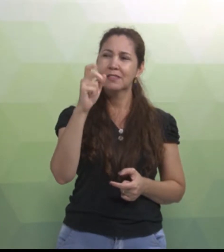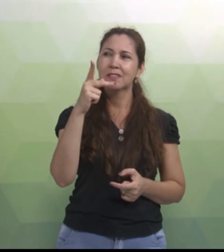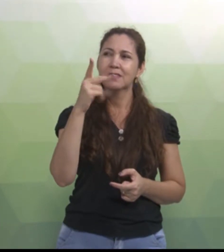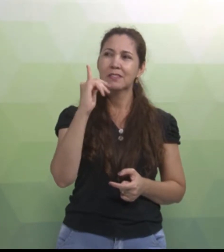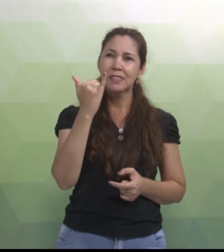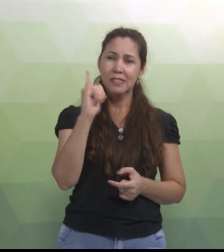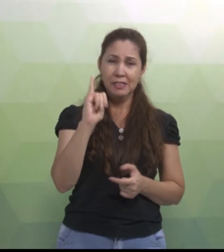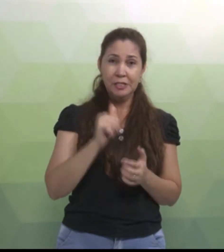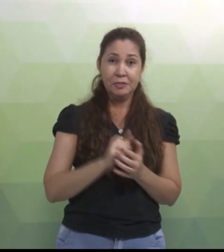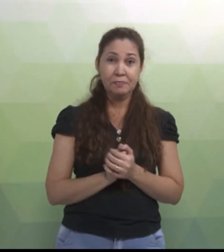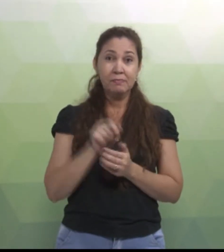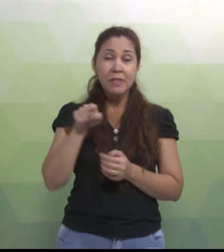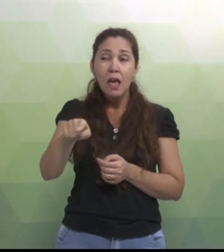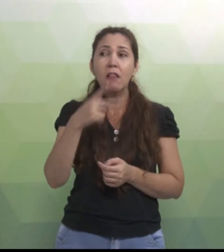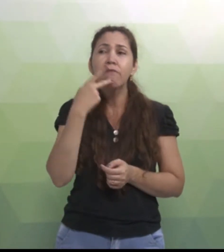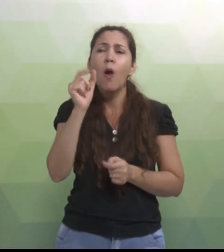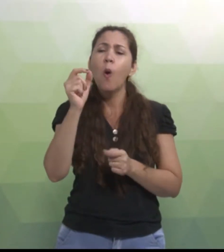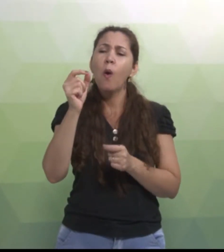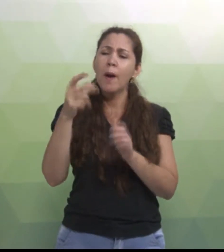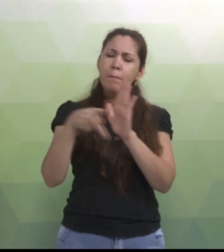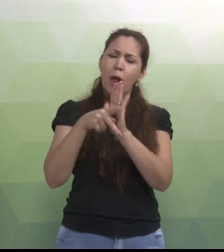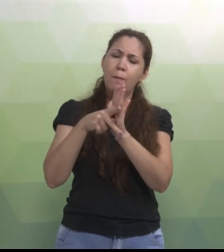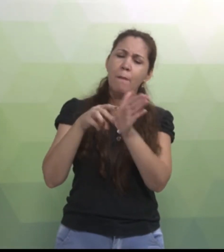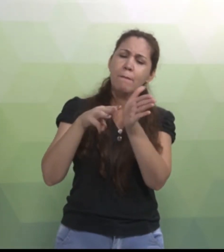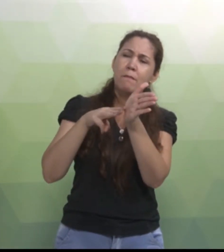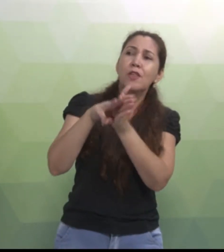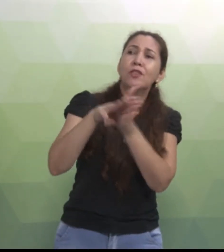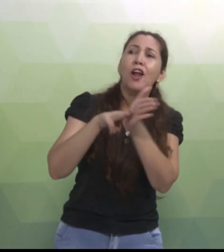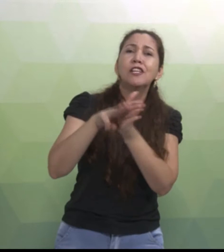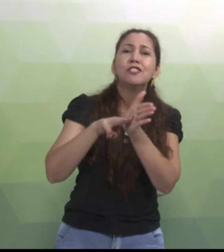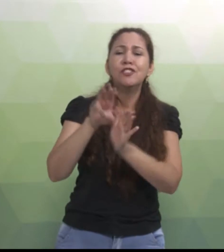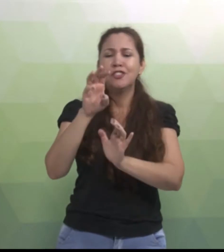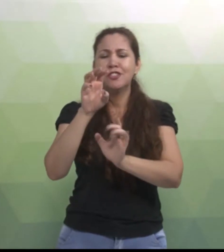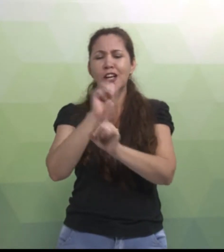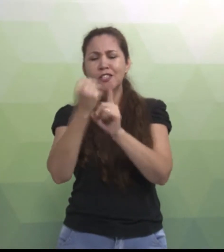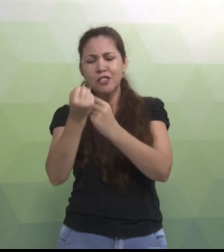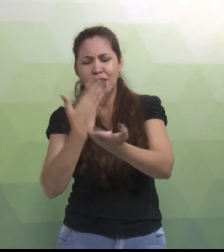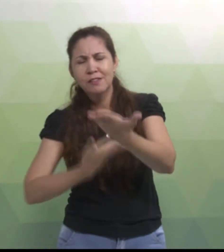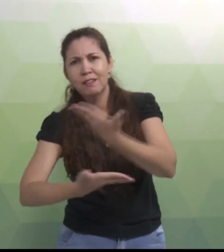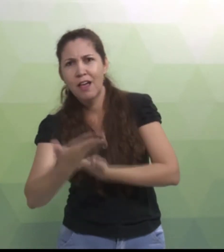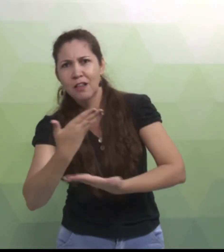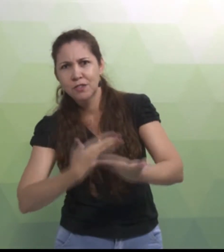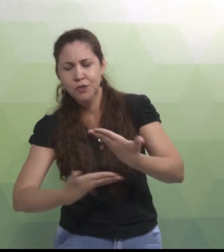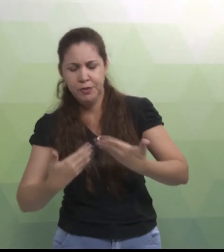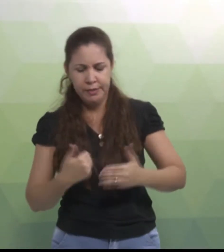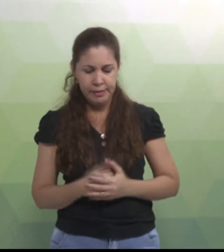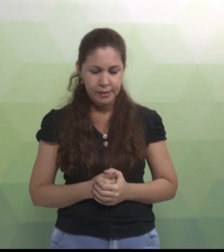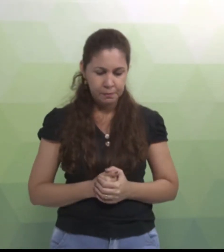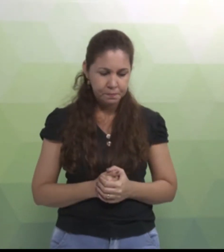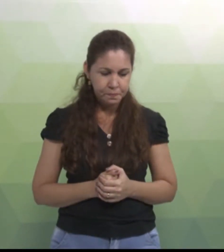ele fala que metodologia se dá através das interações, ou